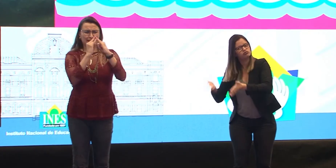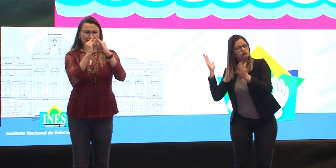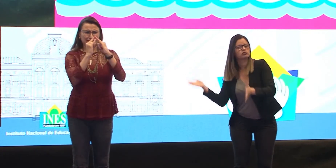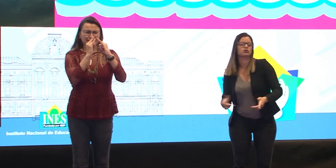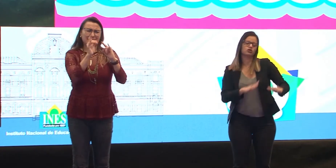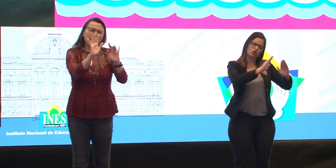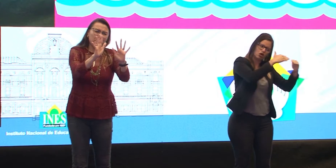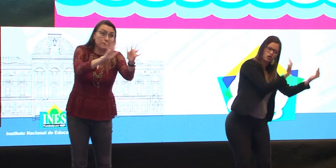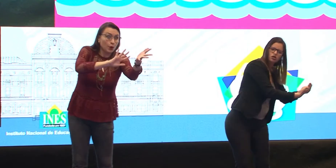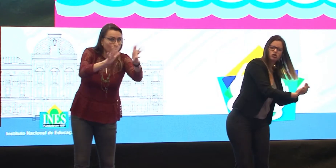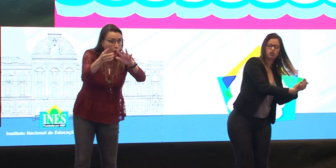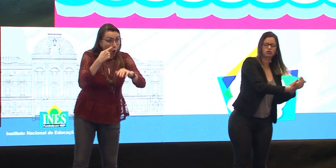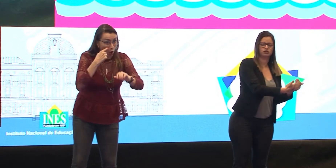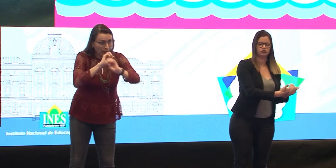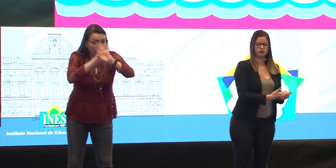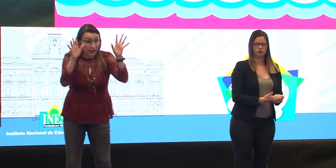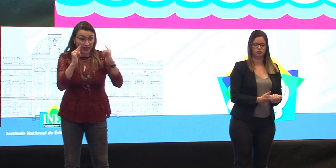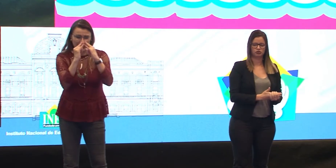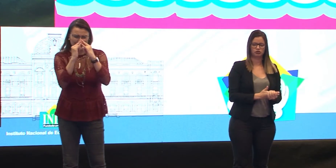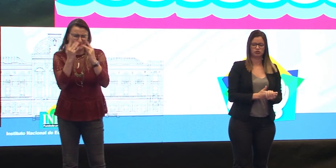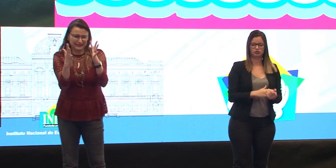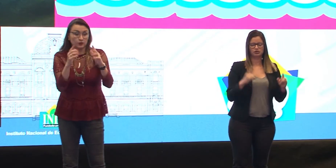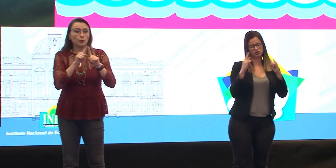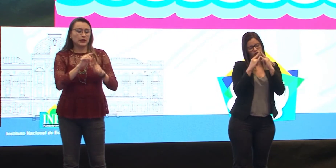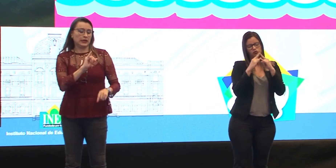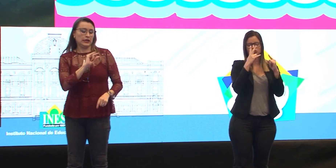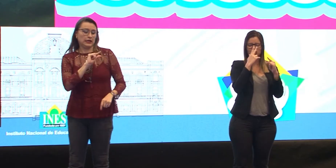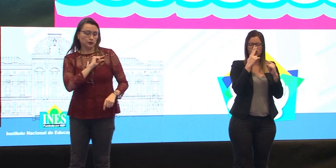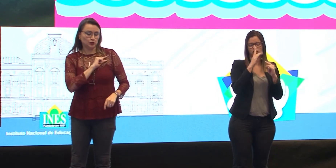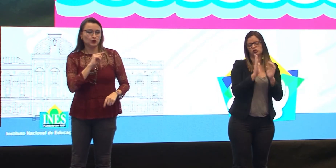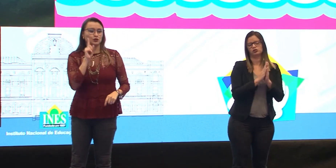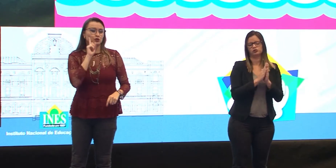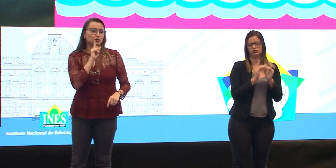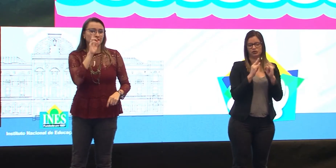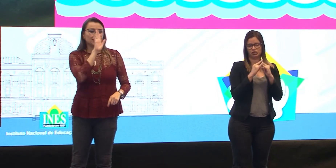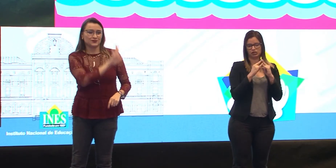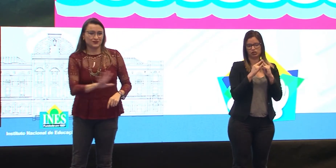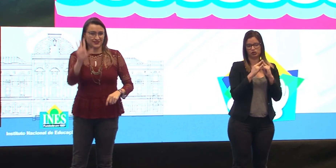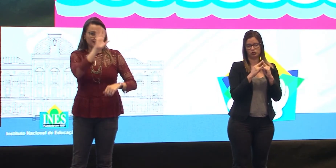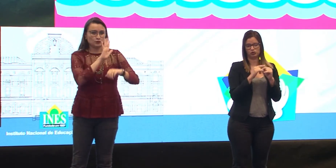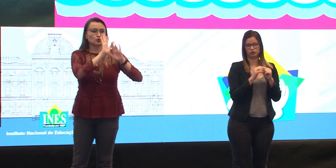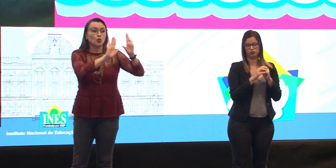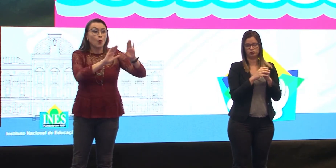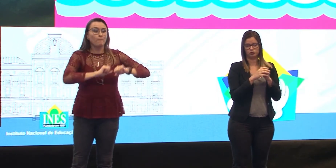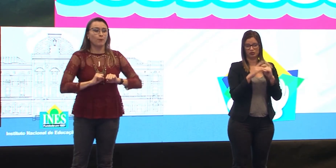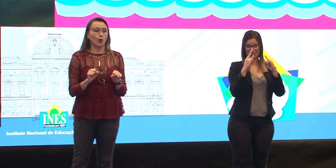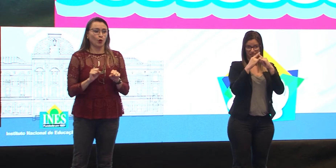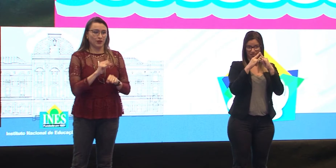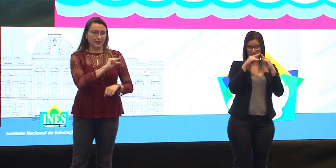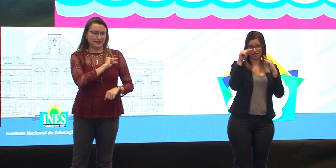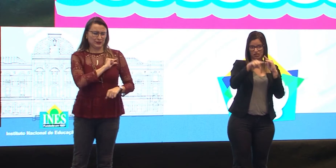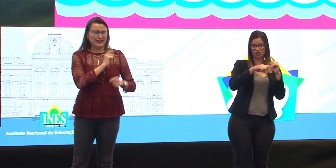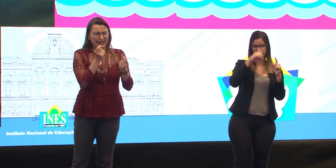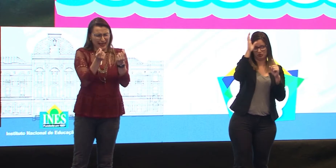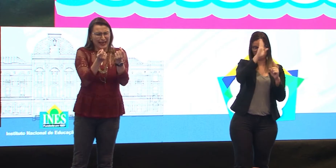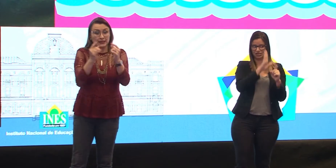E temos também o Instituto Nacional para Surdos da Colômbia,